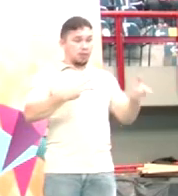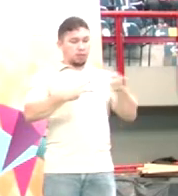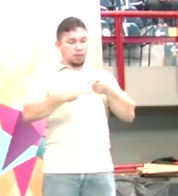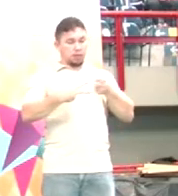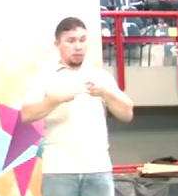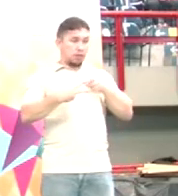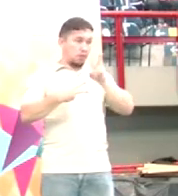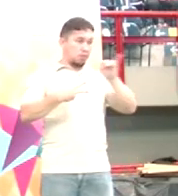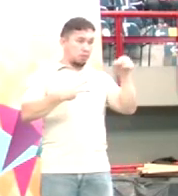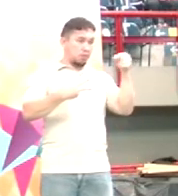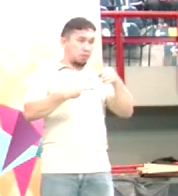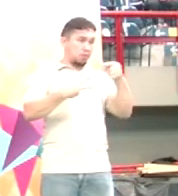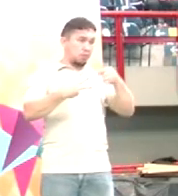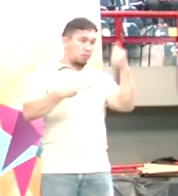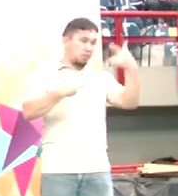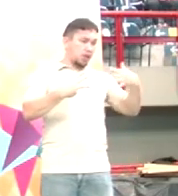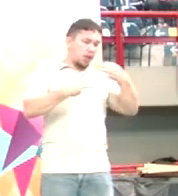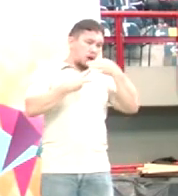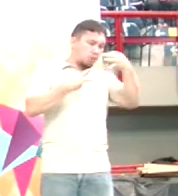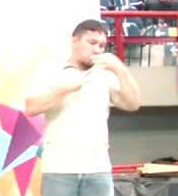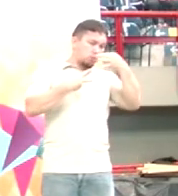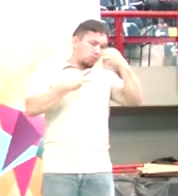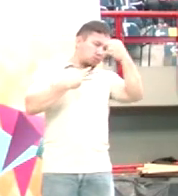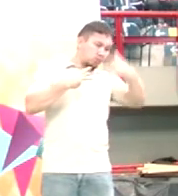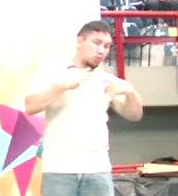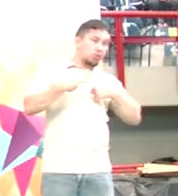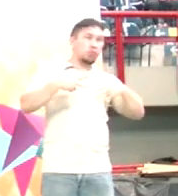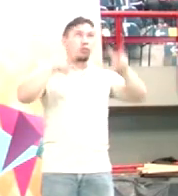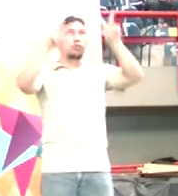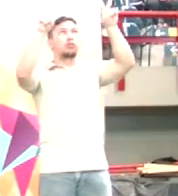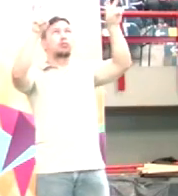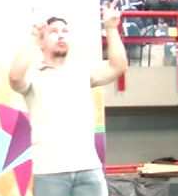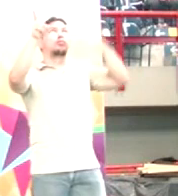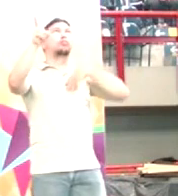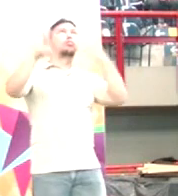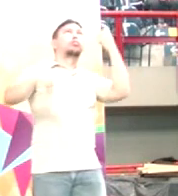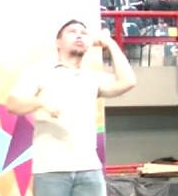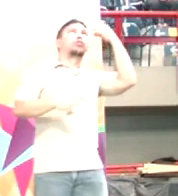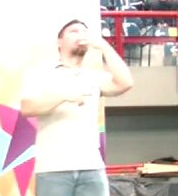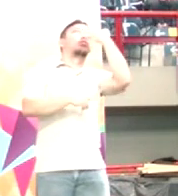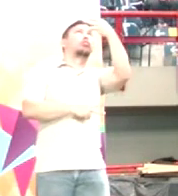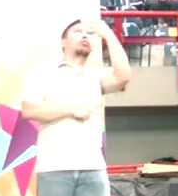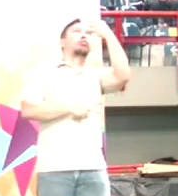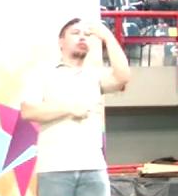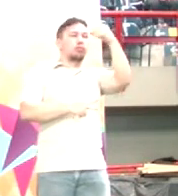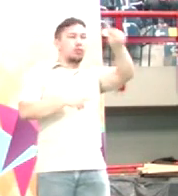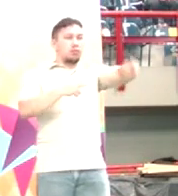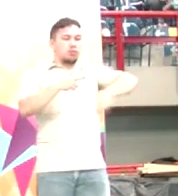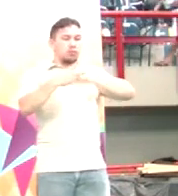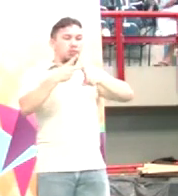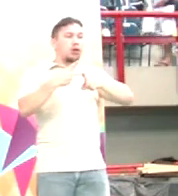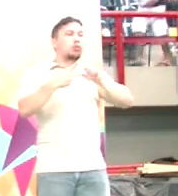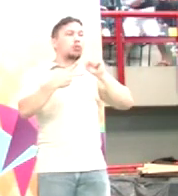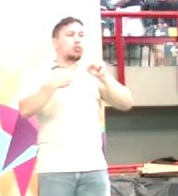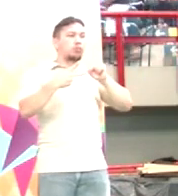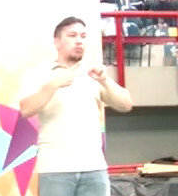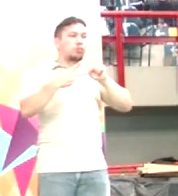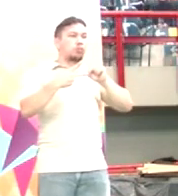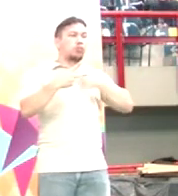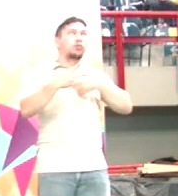Primeiro, você vai dar a sua opinião sobre o tema que lhe for proposto e em seguida você